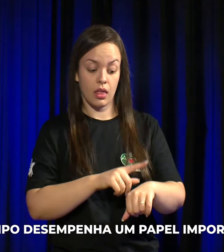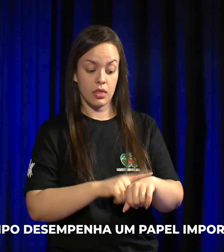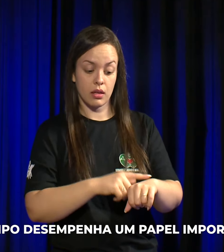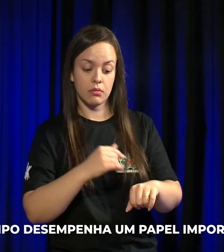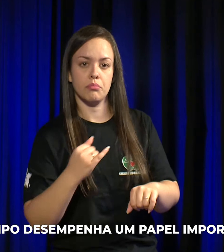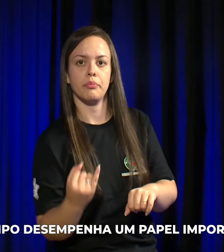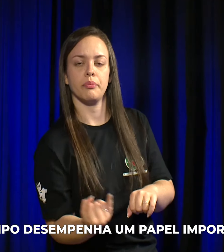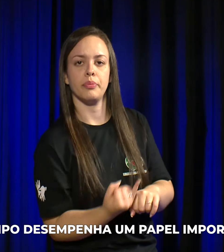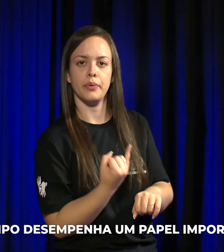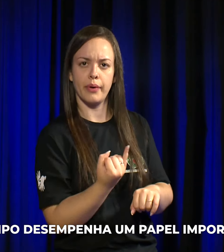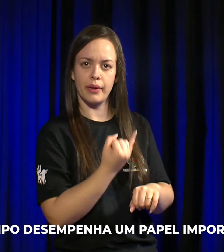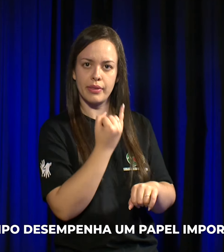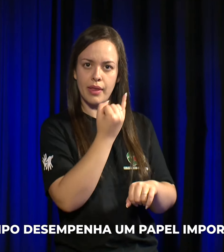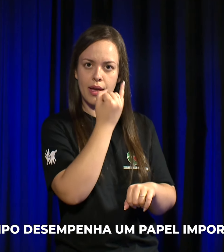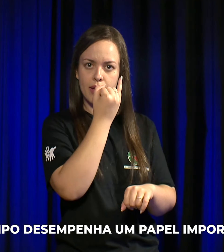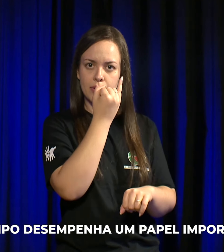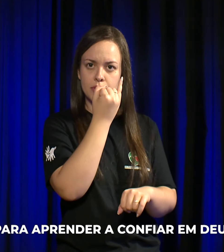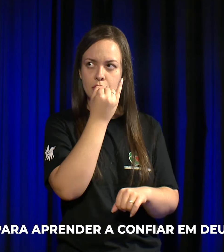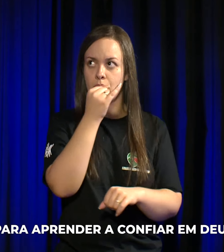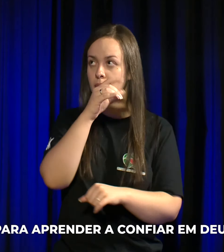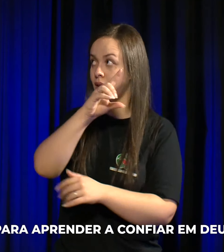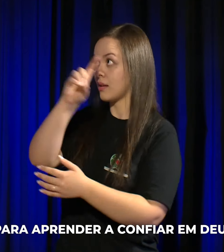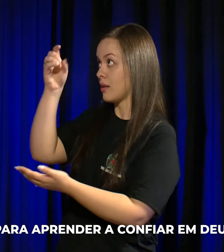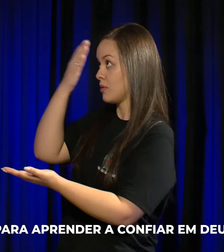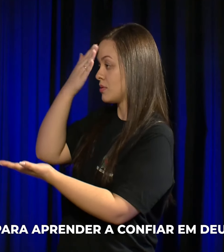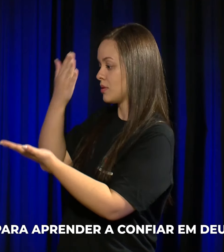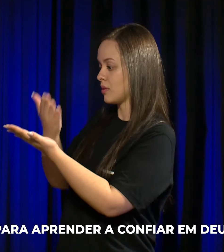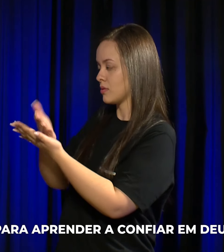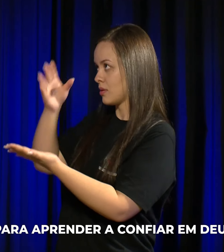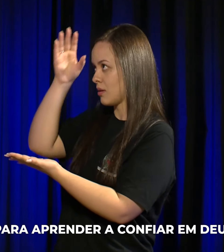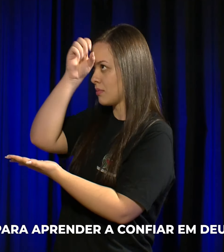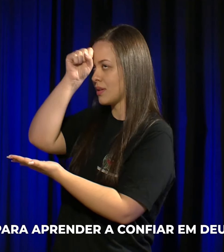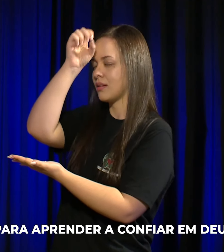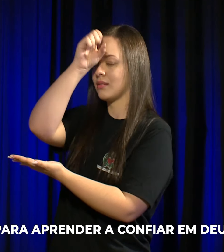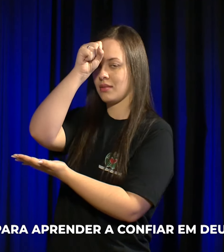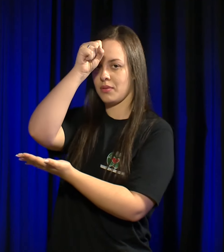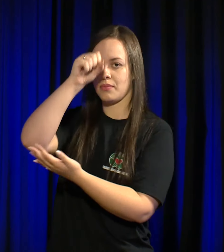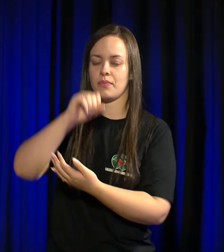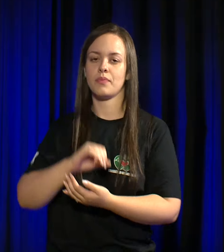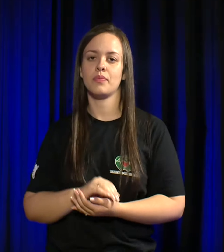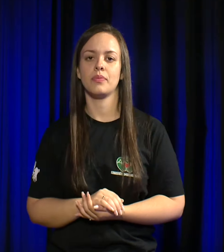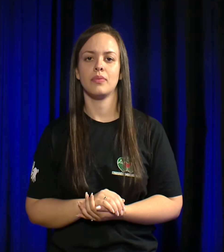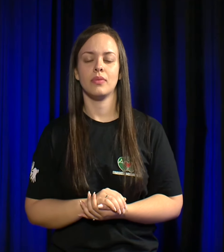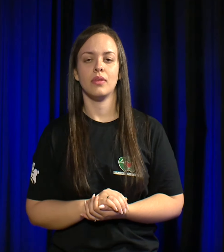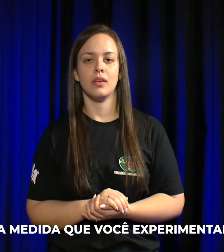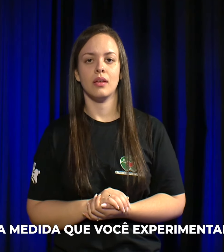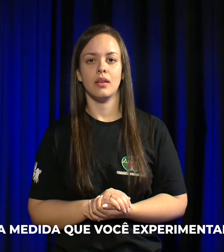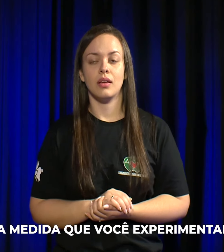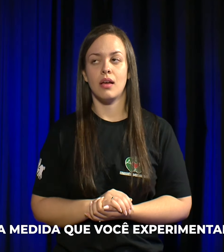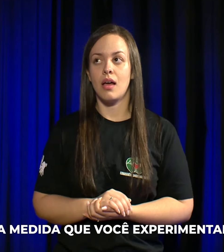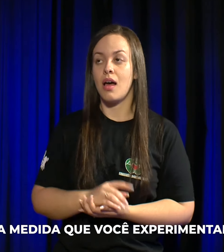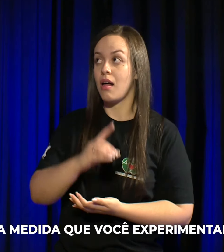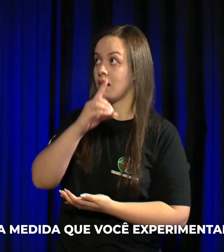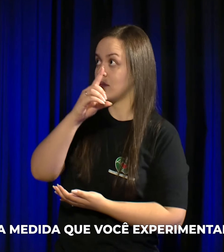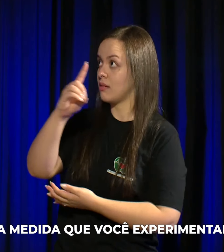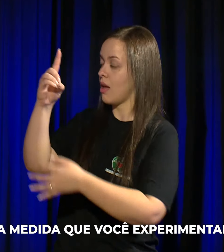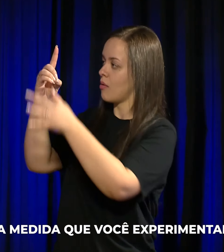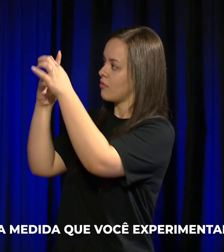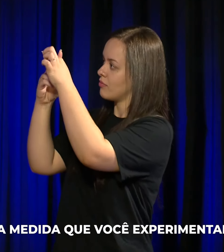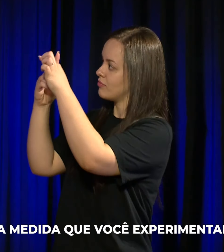desempenha um papel importante para aprender a confiar em Deus. À medida que você experimentar